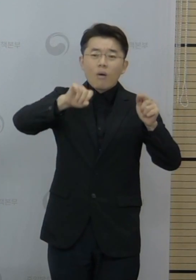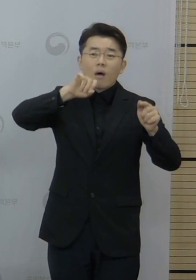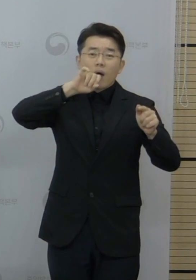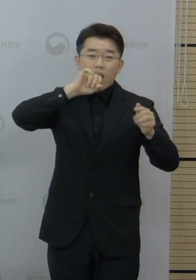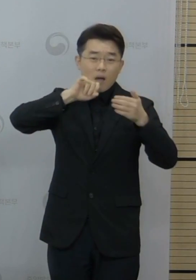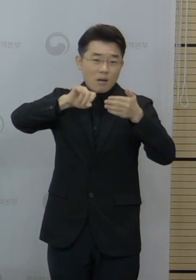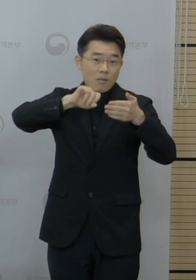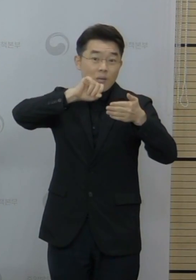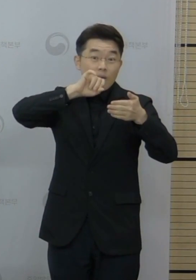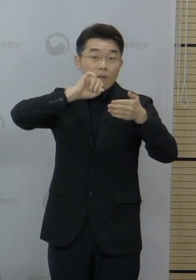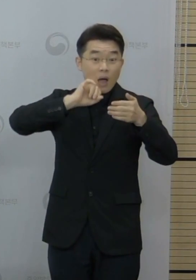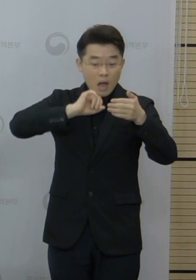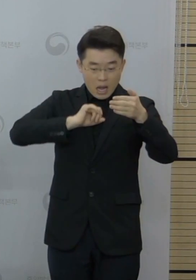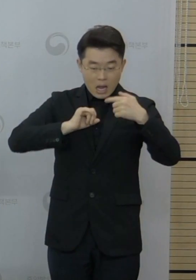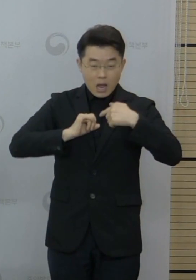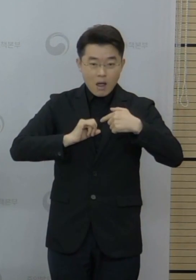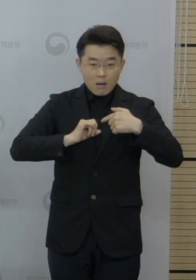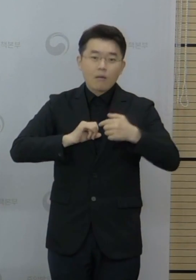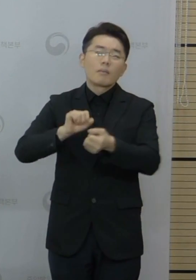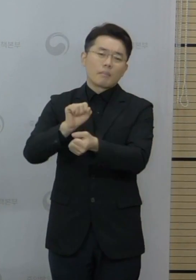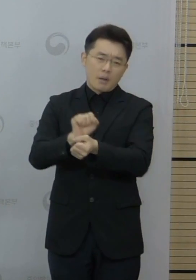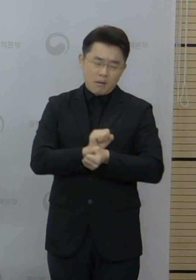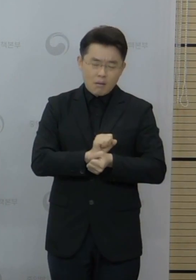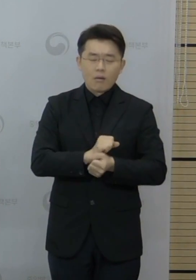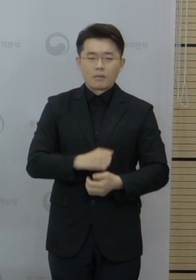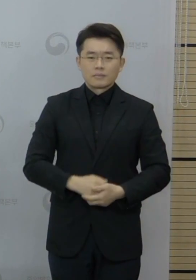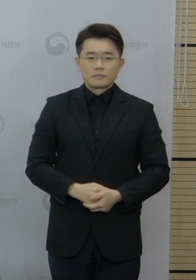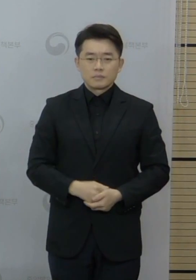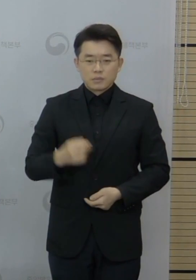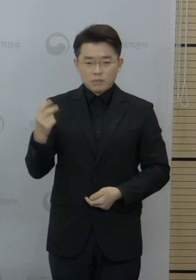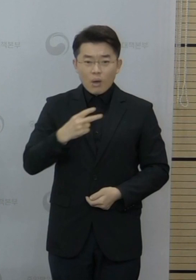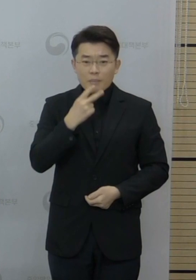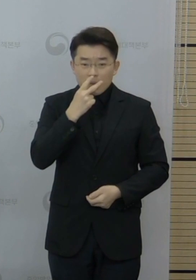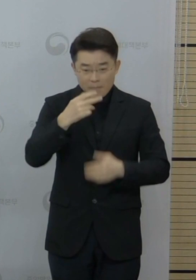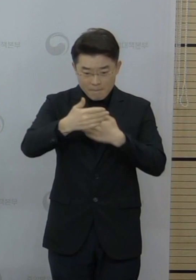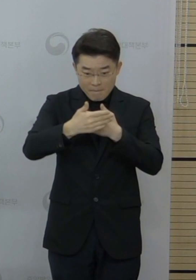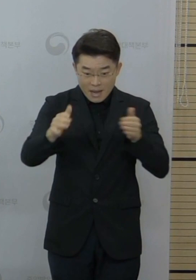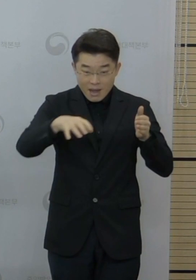감염 위험은 높아집니다. 특히